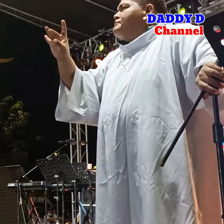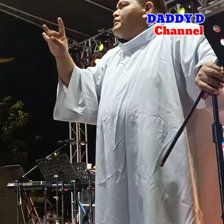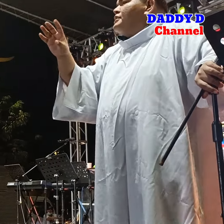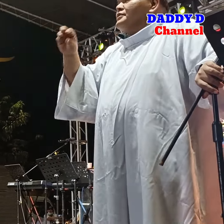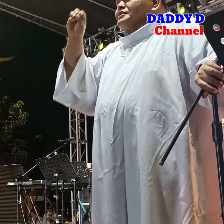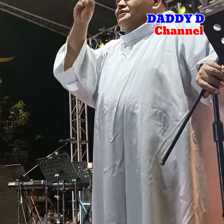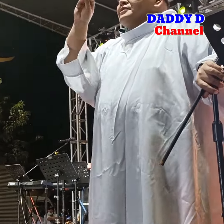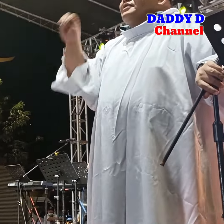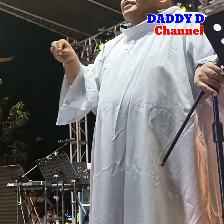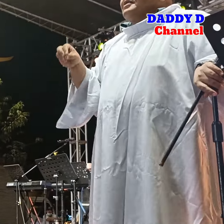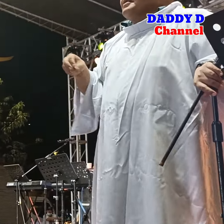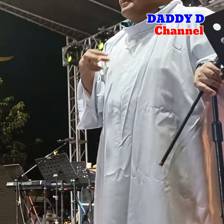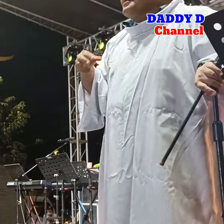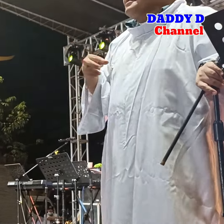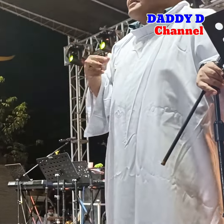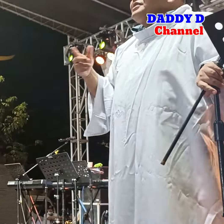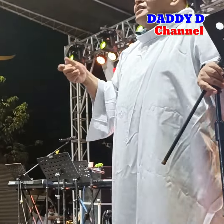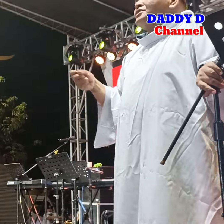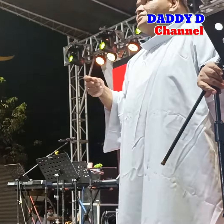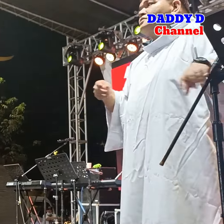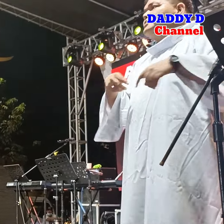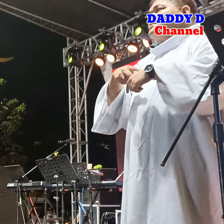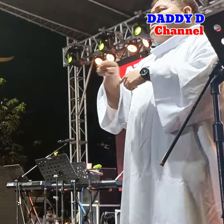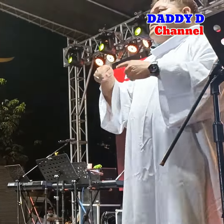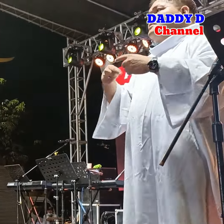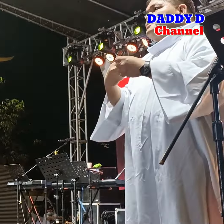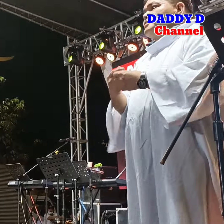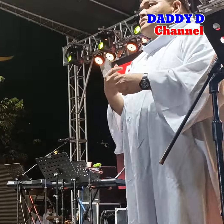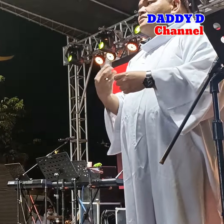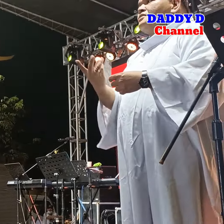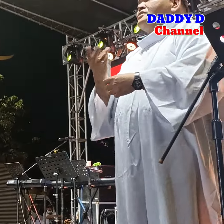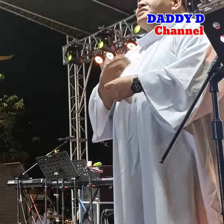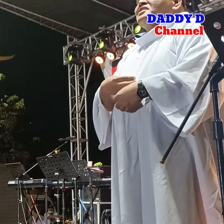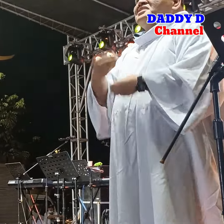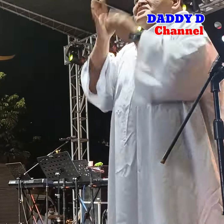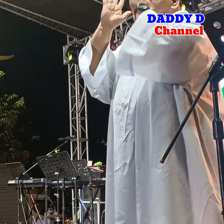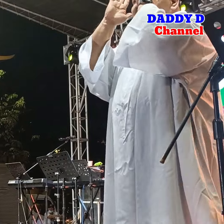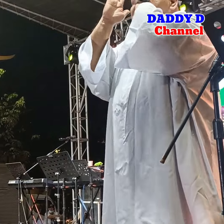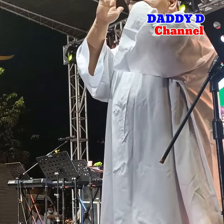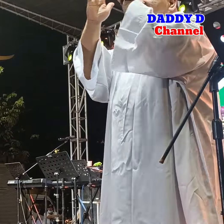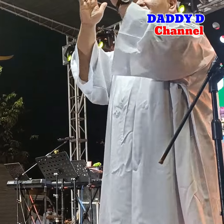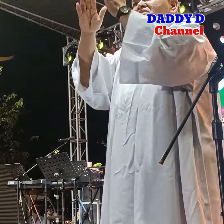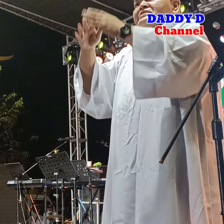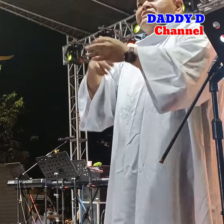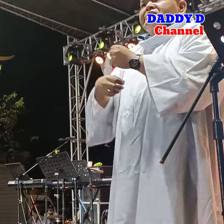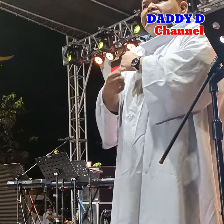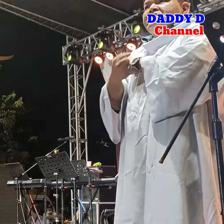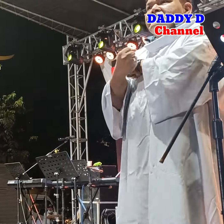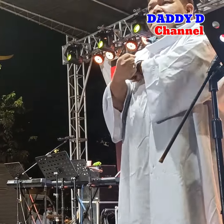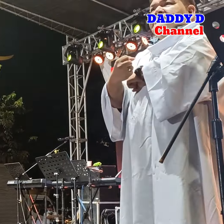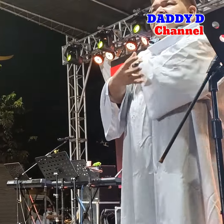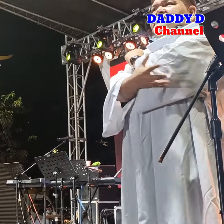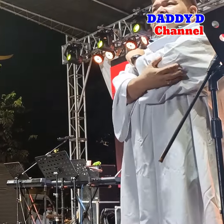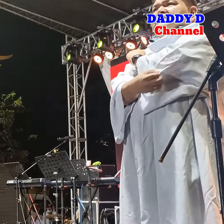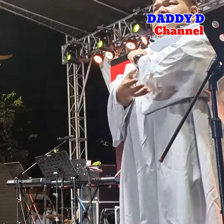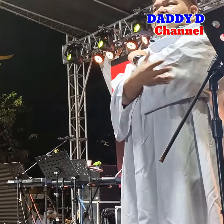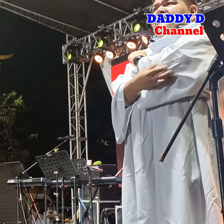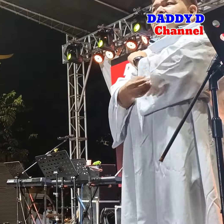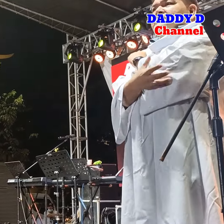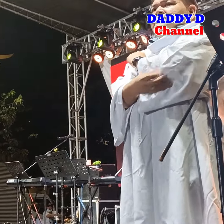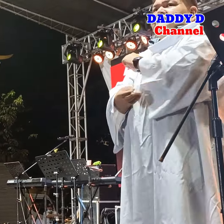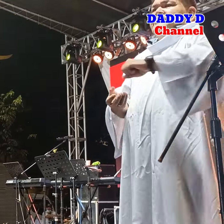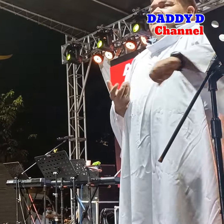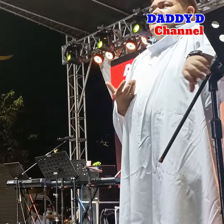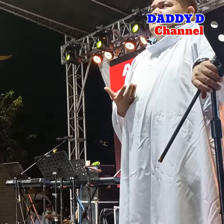58% ng mga pamilya dito sa Pilipinas ang tingin nila sa sarili nila hirap, impoverished,